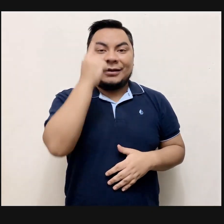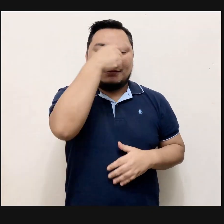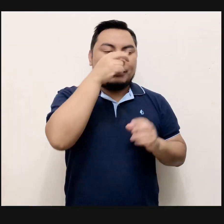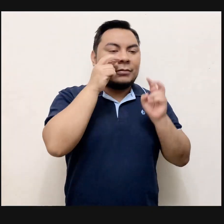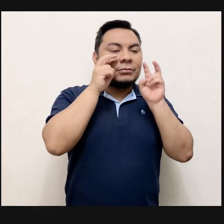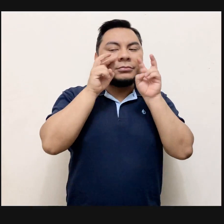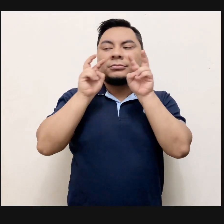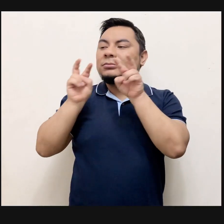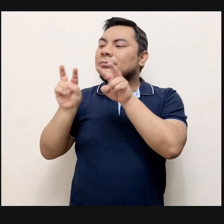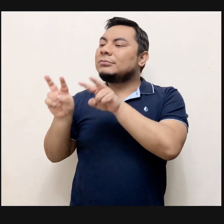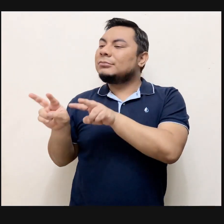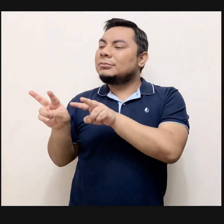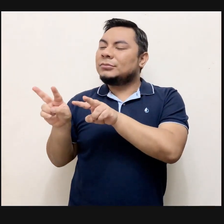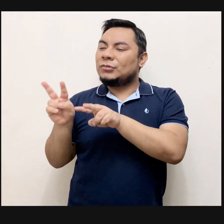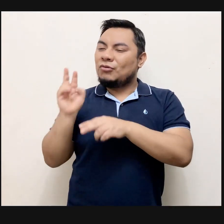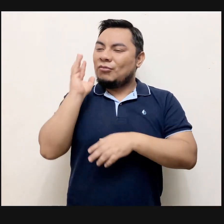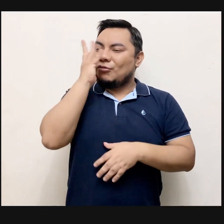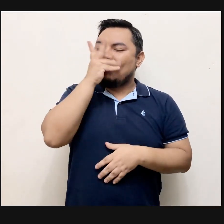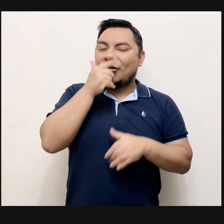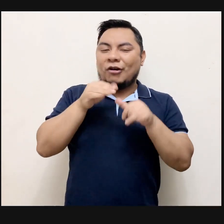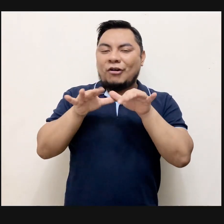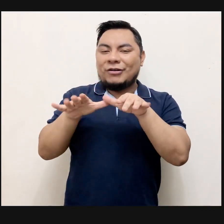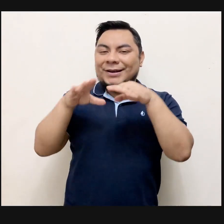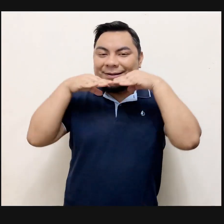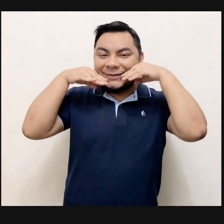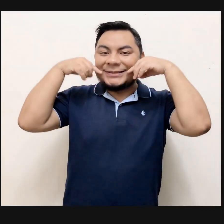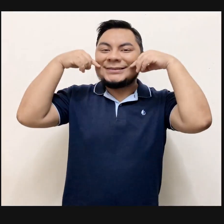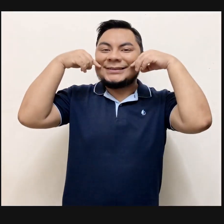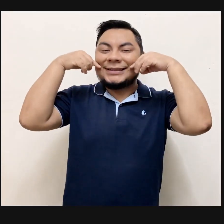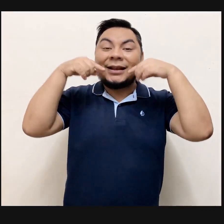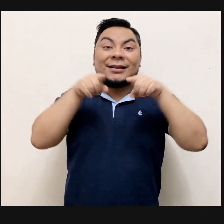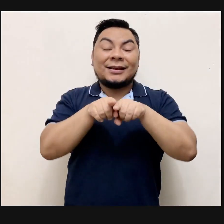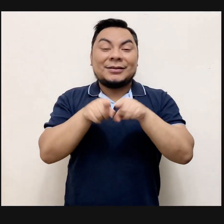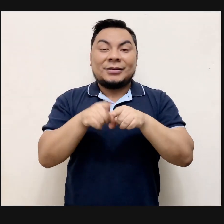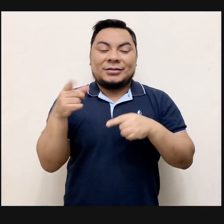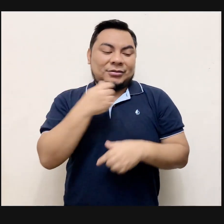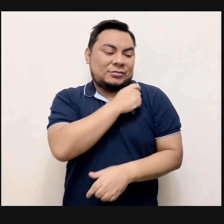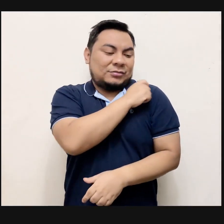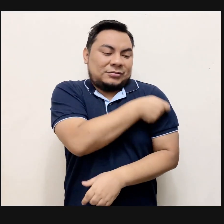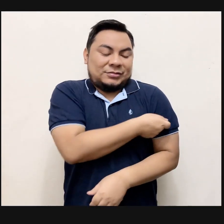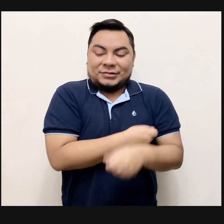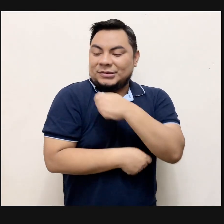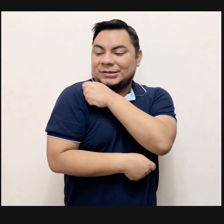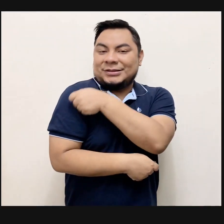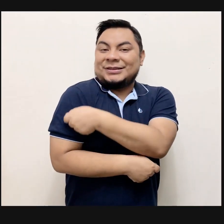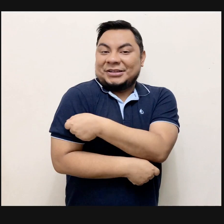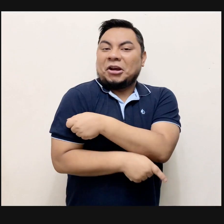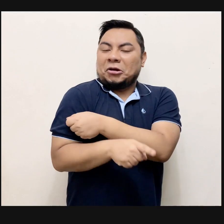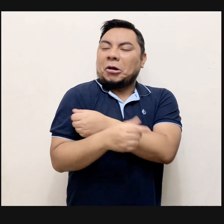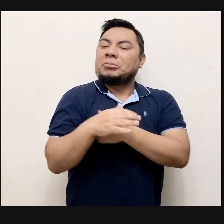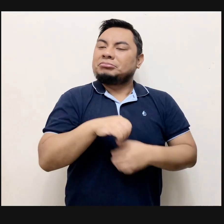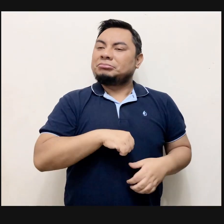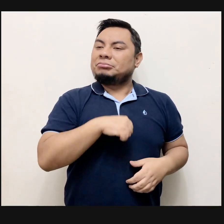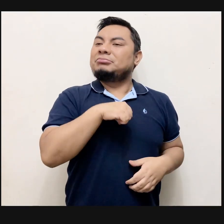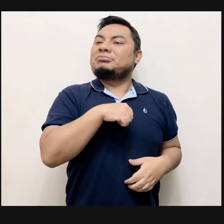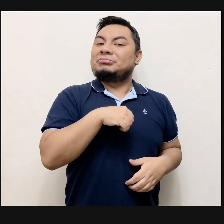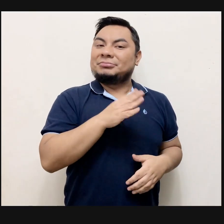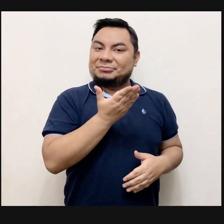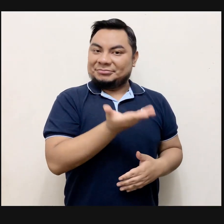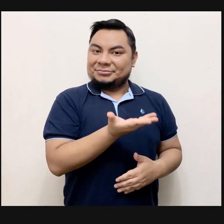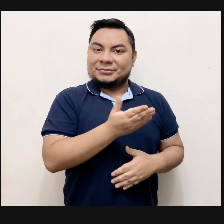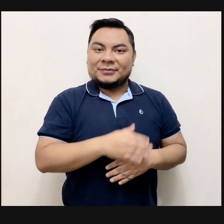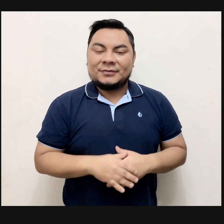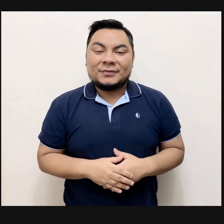Ella voltea la mirada mostrando una amplia y coqueta sonrisa, a la vez que deja ver sus hombros descubiertos con aire de seguridad